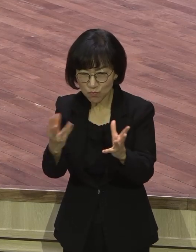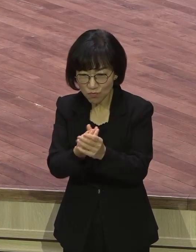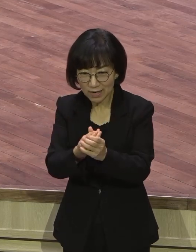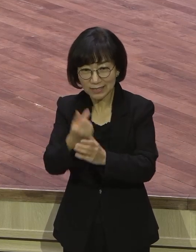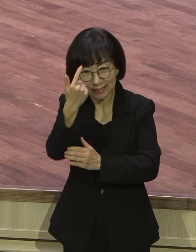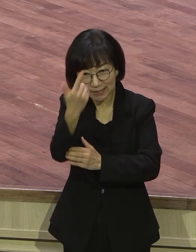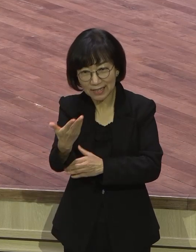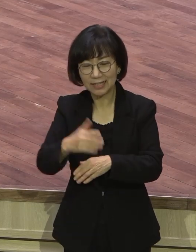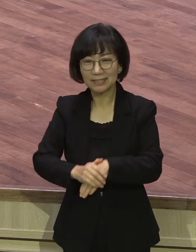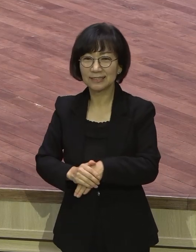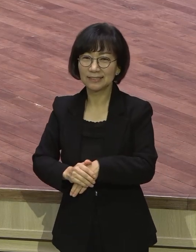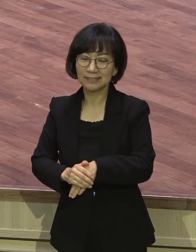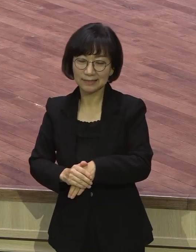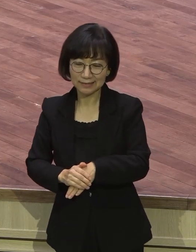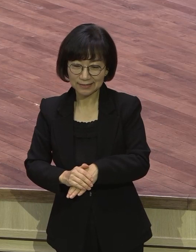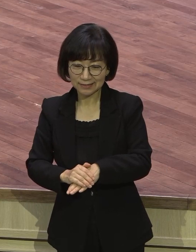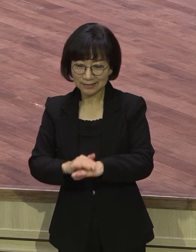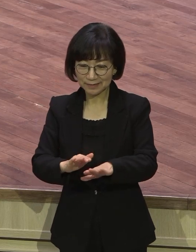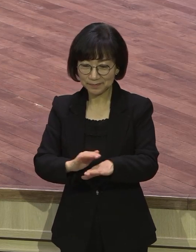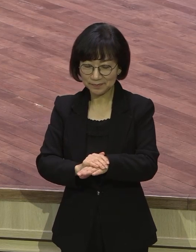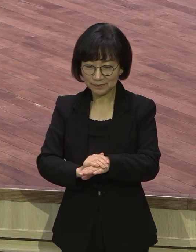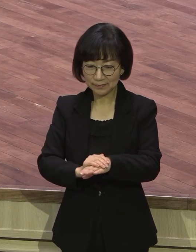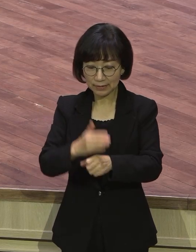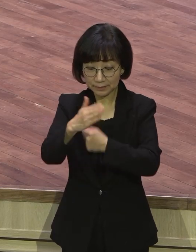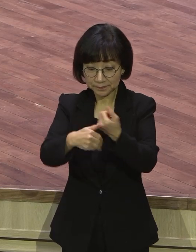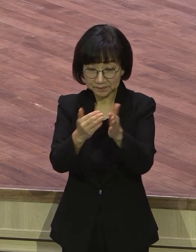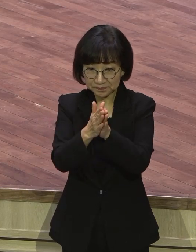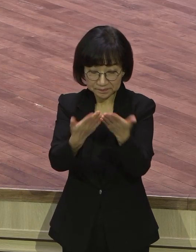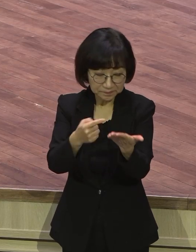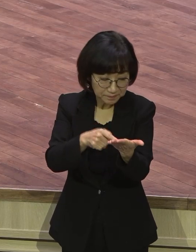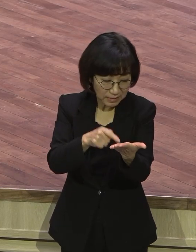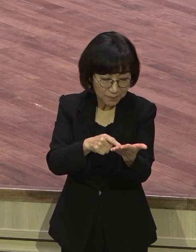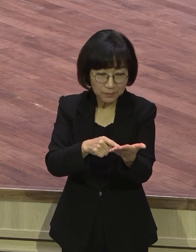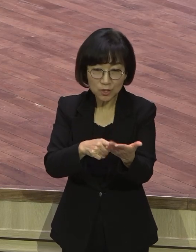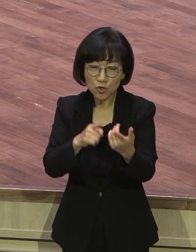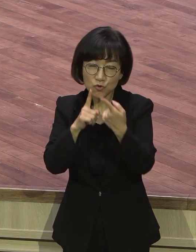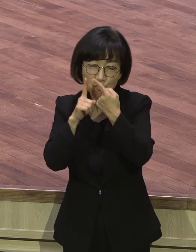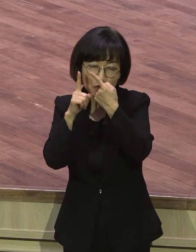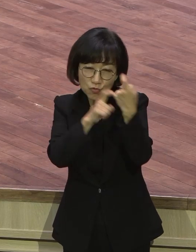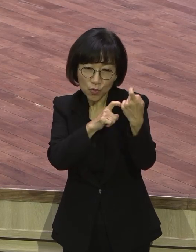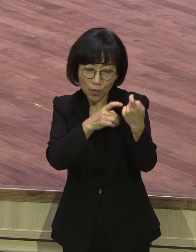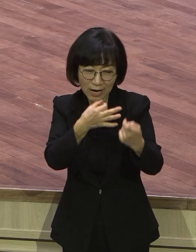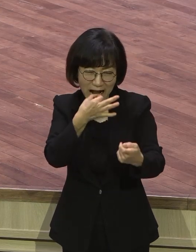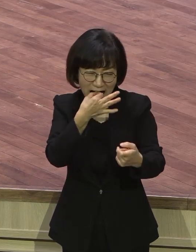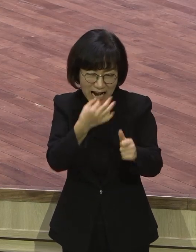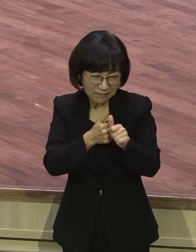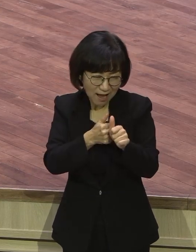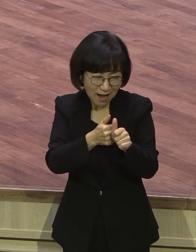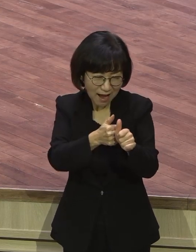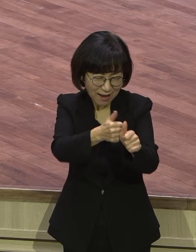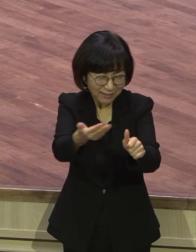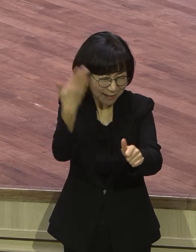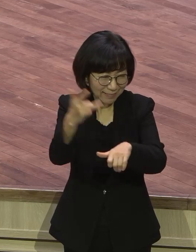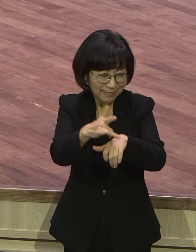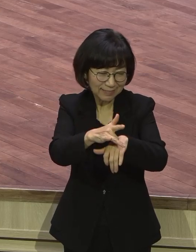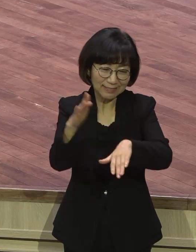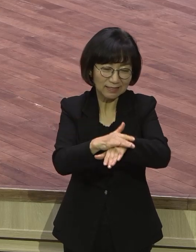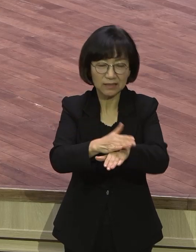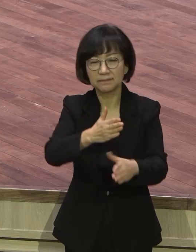성경은 뭐라고 말합니까? 유혹의 욕심을 따라가는 이 옛 습관을 벗어버리고 옛 사람을